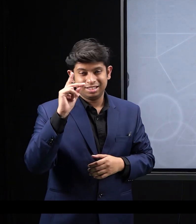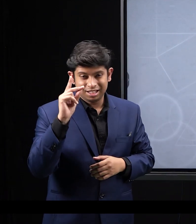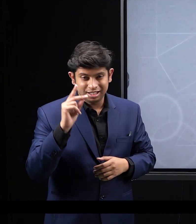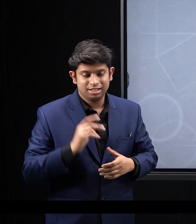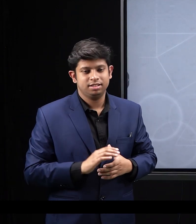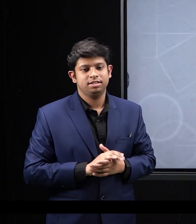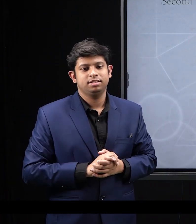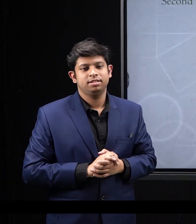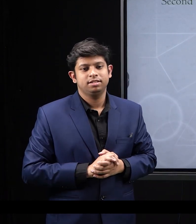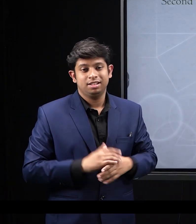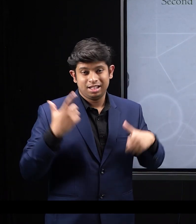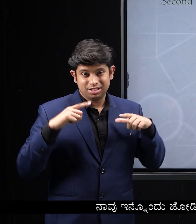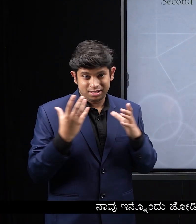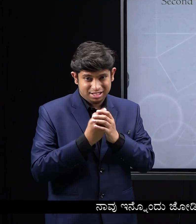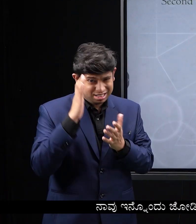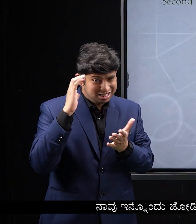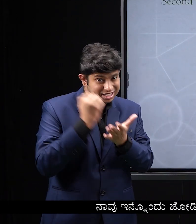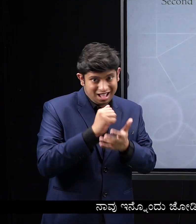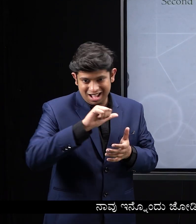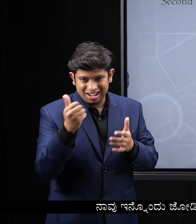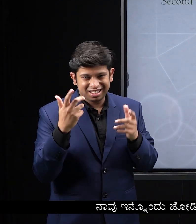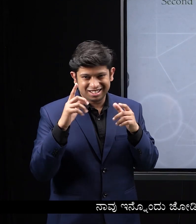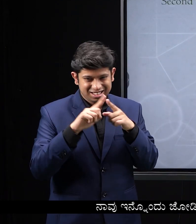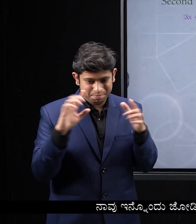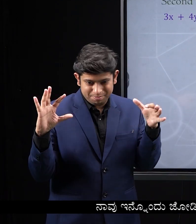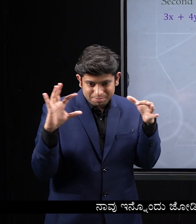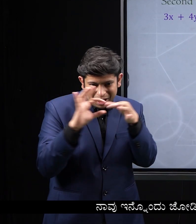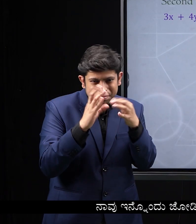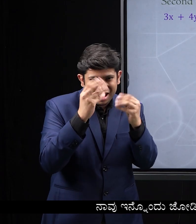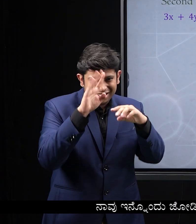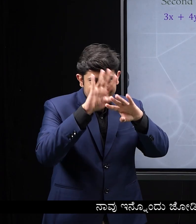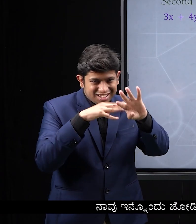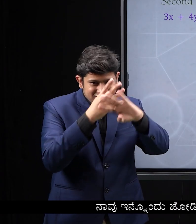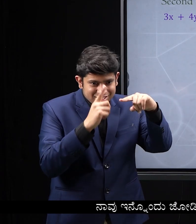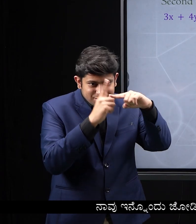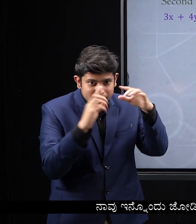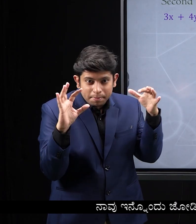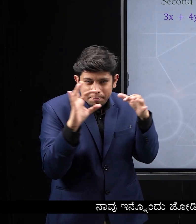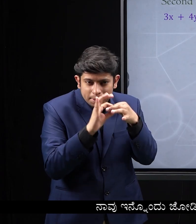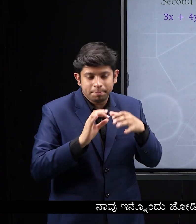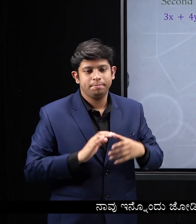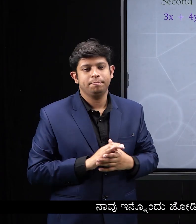ಎರಡನೇ ಸಮೀಕರಣ. ನಾವು ಇನ್ನೊಂದು ಜೋಡಿ ರೇಖೀಯ ಸಮೀಕರಣಗಳನ್ನು ಪರಿಗಣಿಸೋಣ.